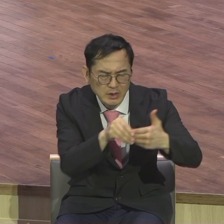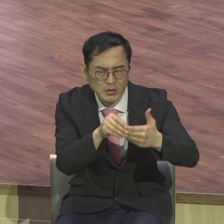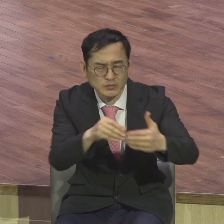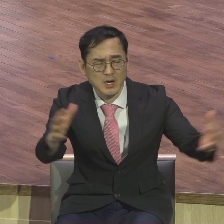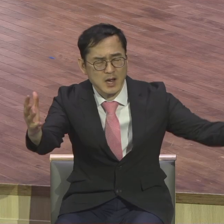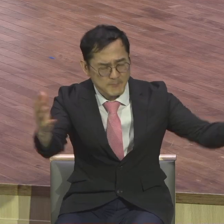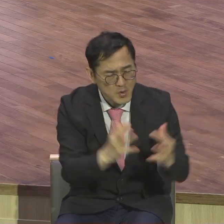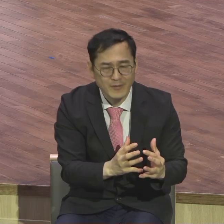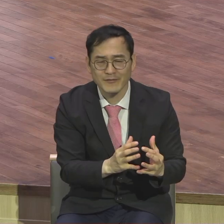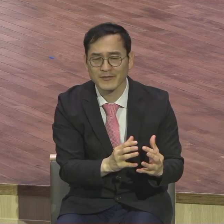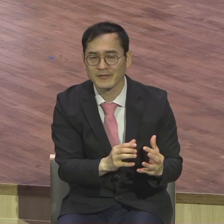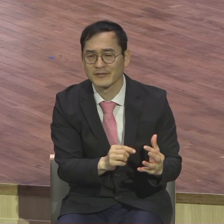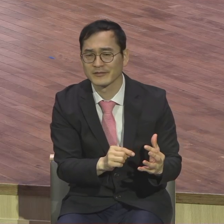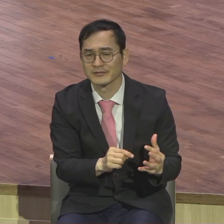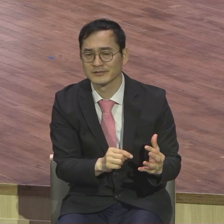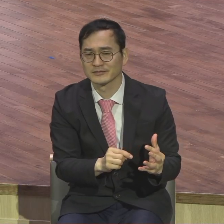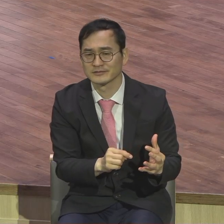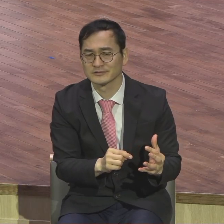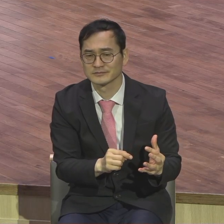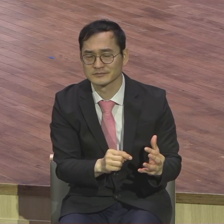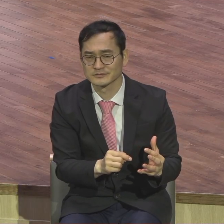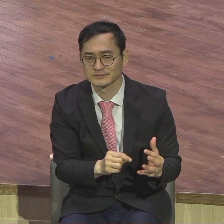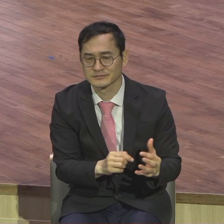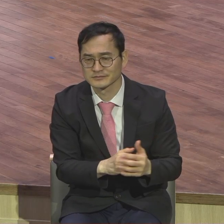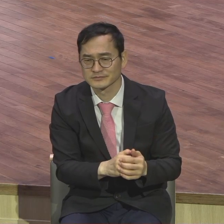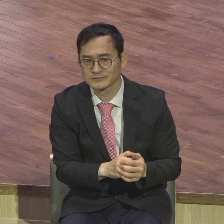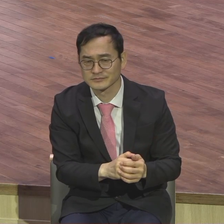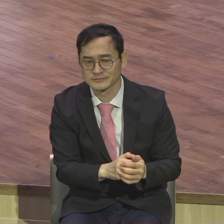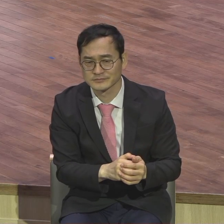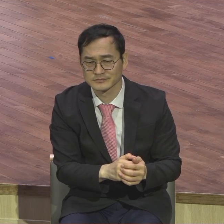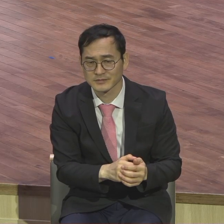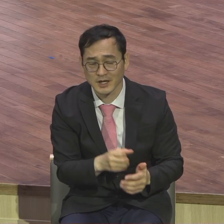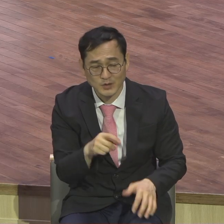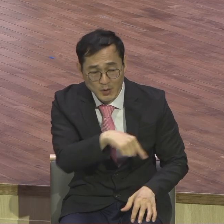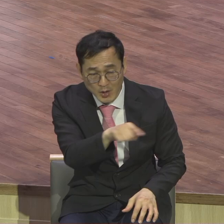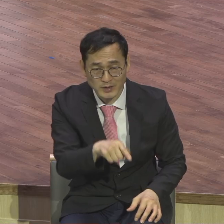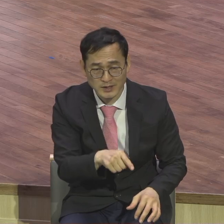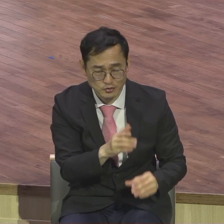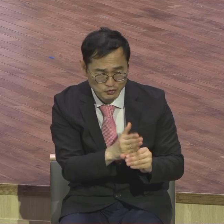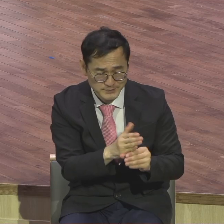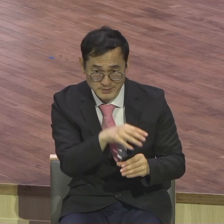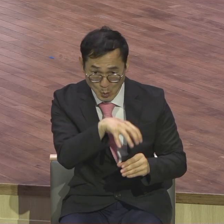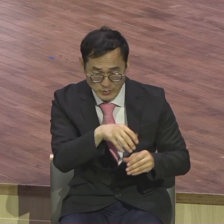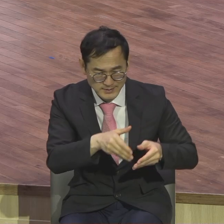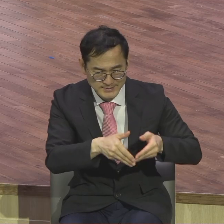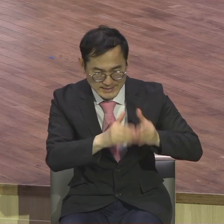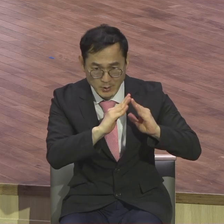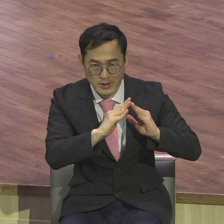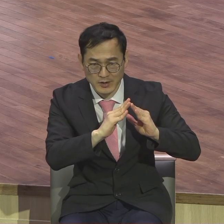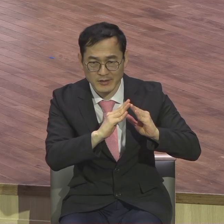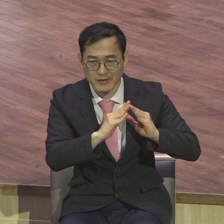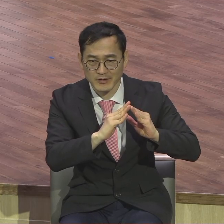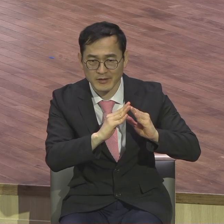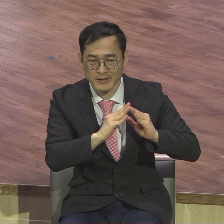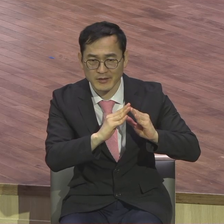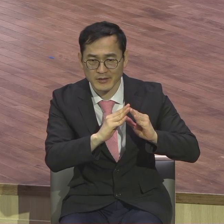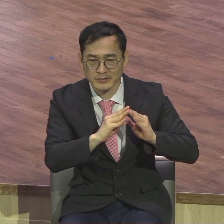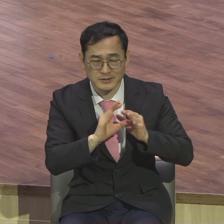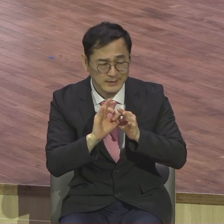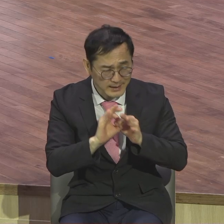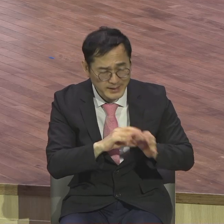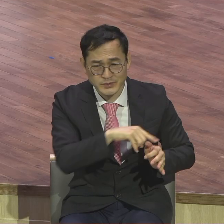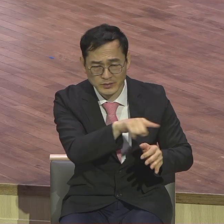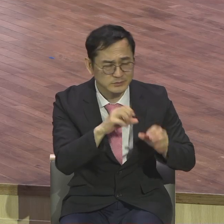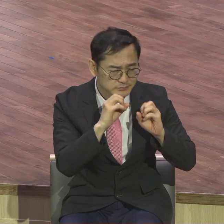결과가 이제 이 플랫폼이 세워졌어요. 이게 뭐예요? 이게 이것이 뭡니까? 하나님의